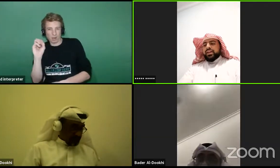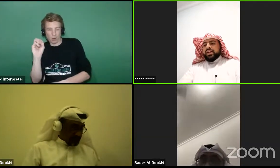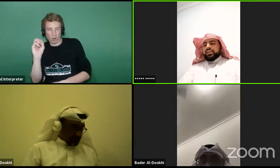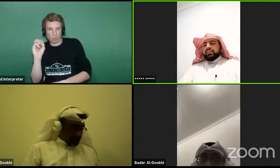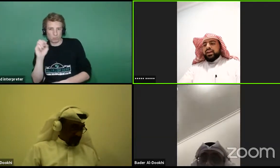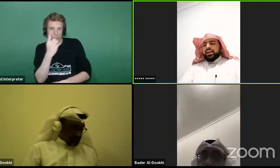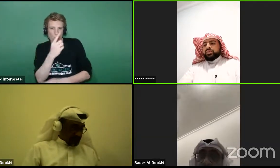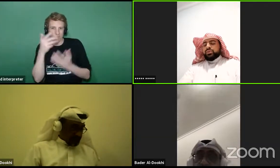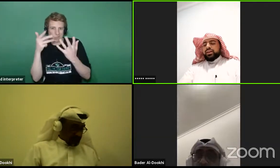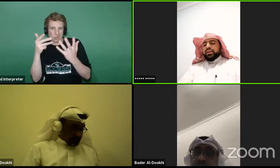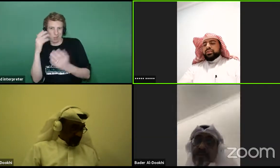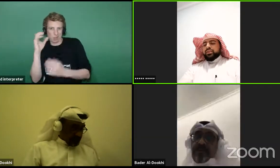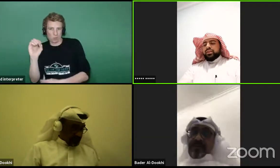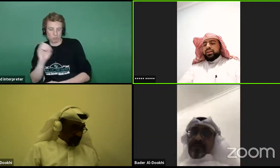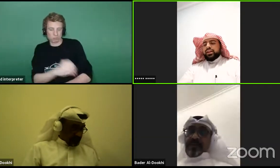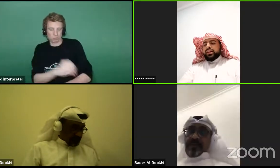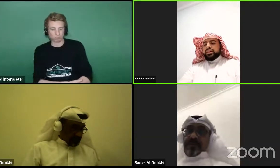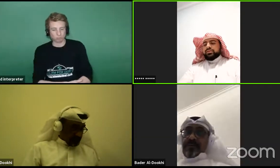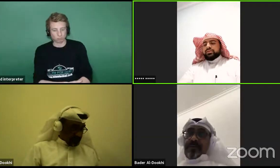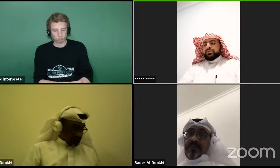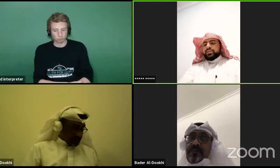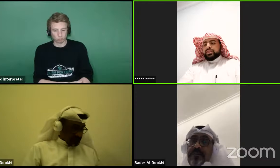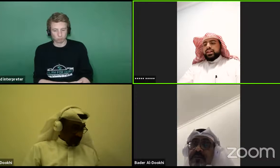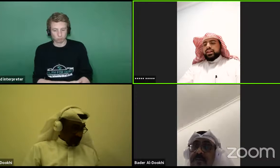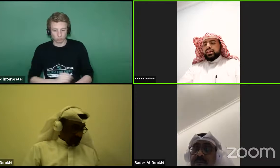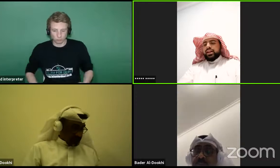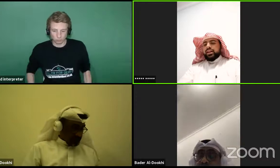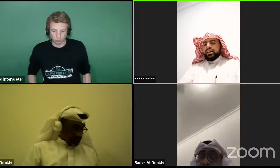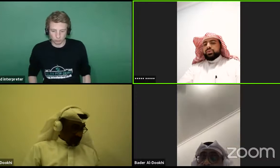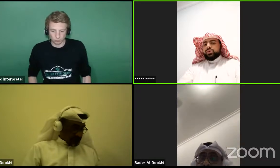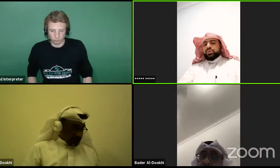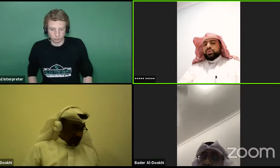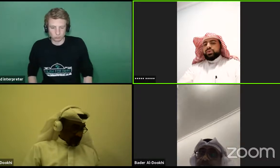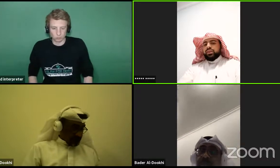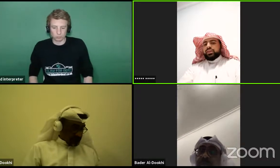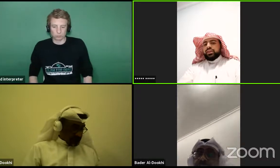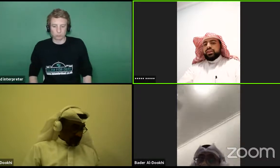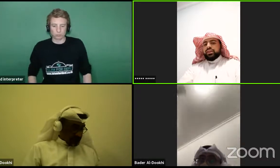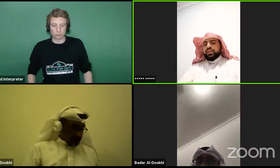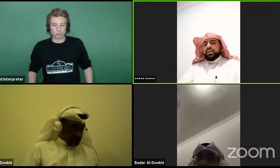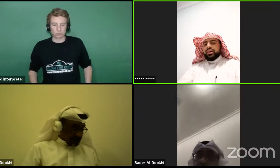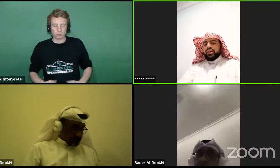فلما آتاهما صالحا جعلا له